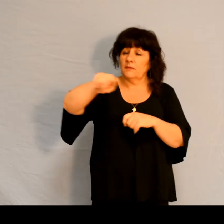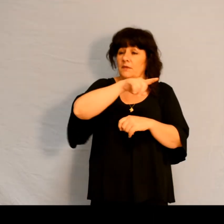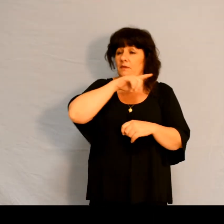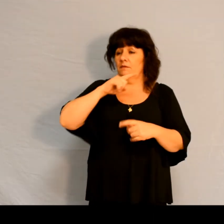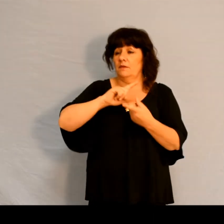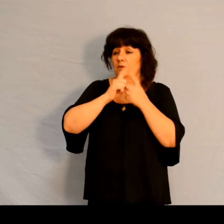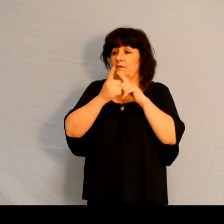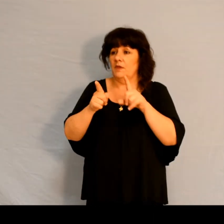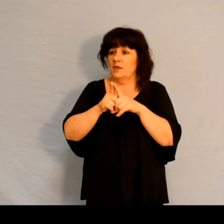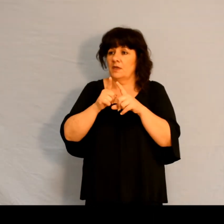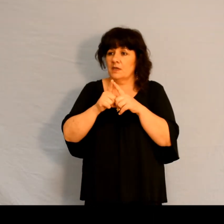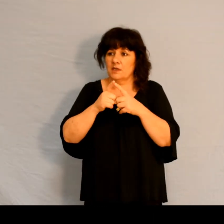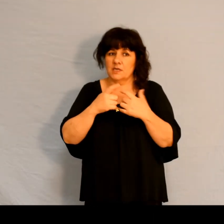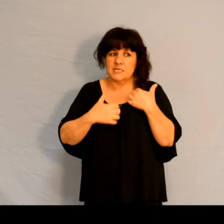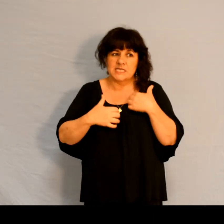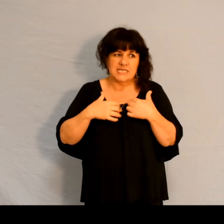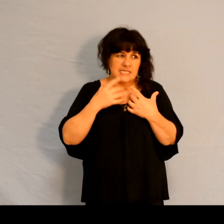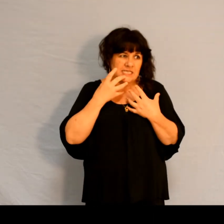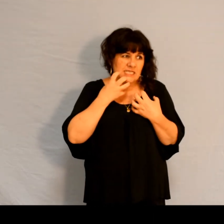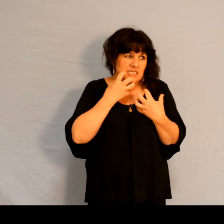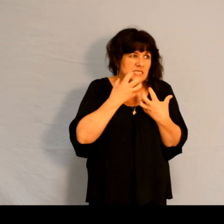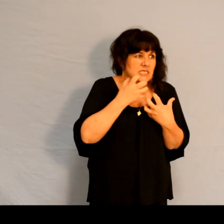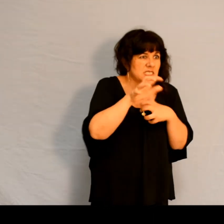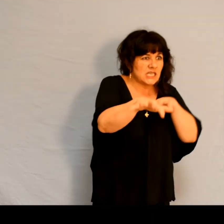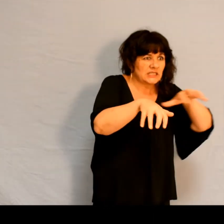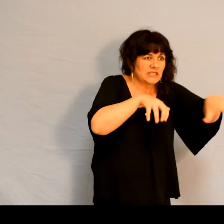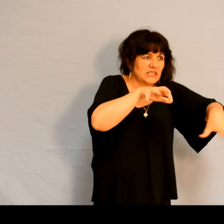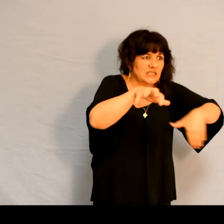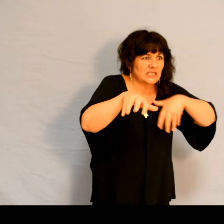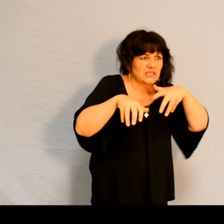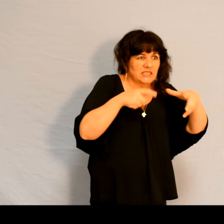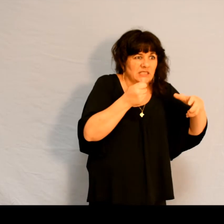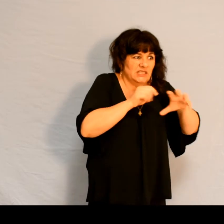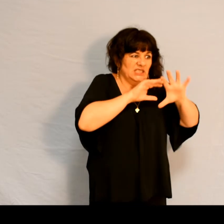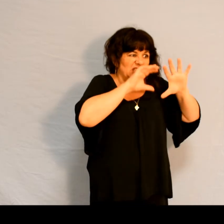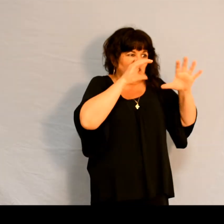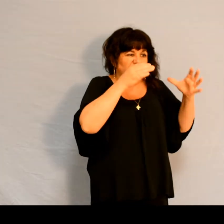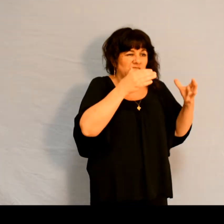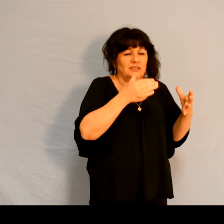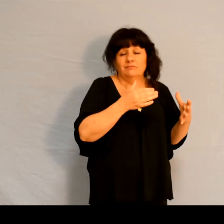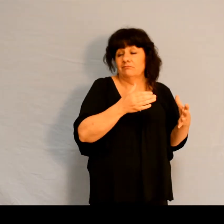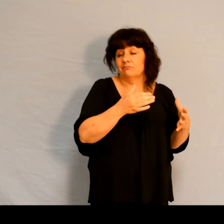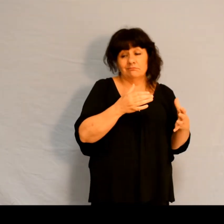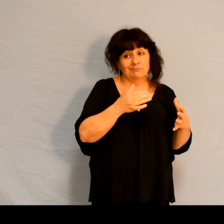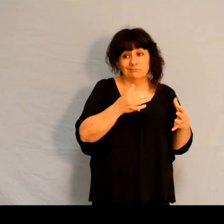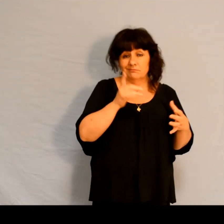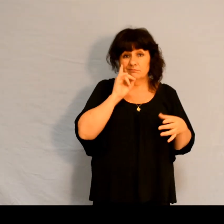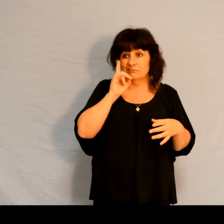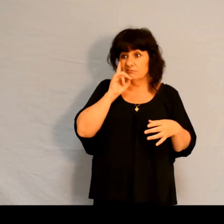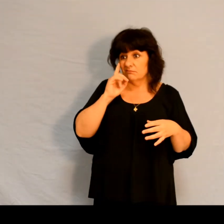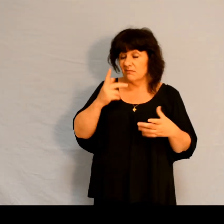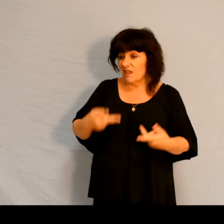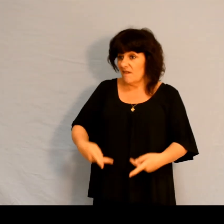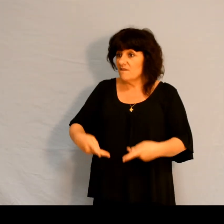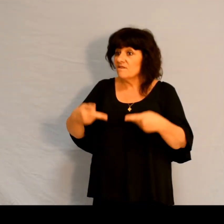car la vie de quelqu'un, même dans l'abondance, ne dépend pas de ce qu'il